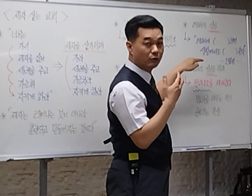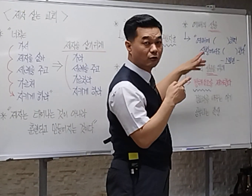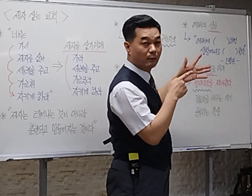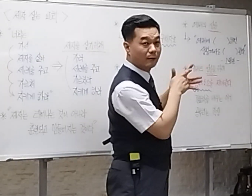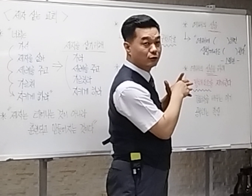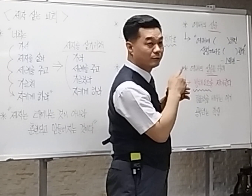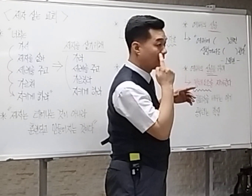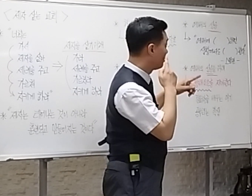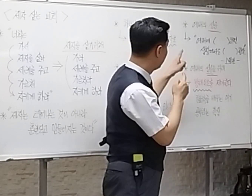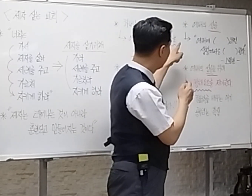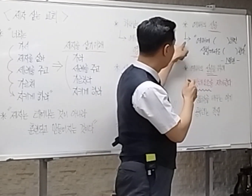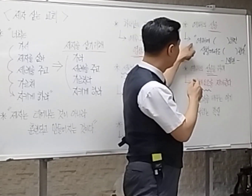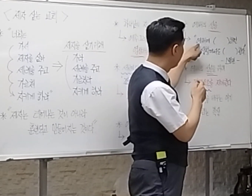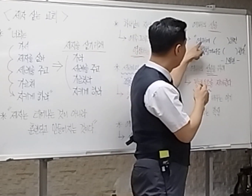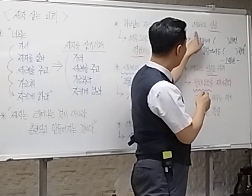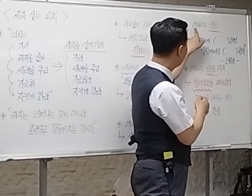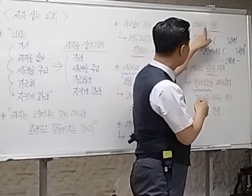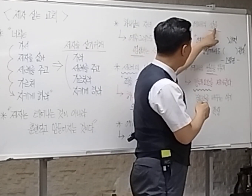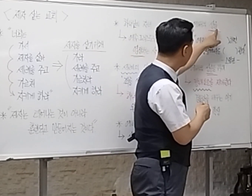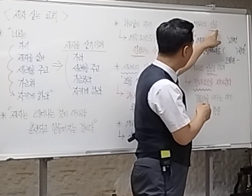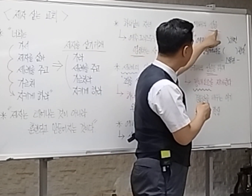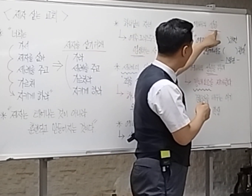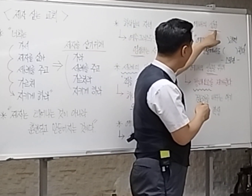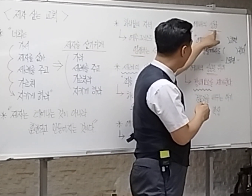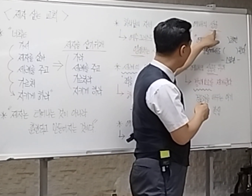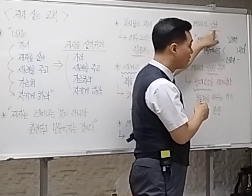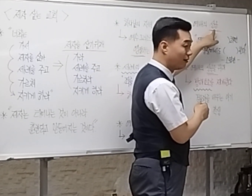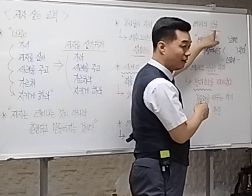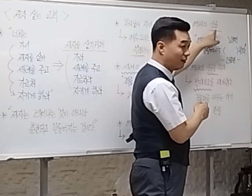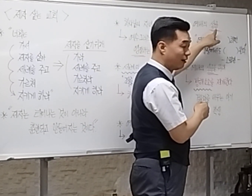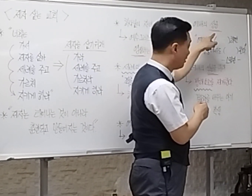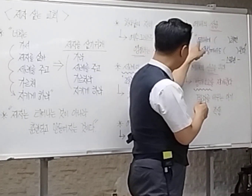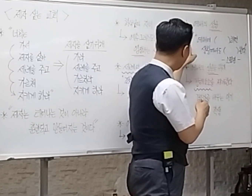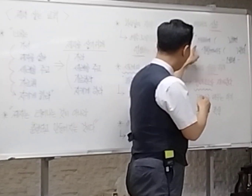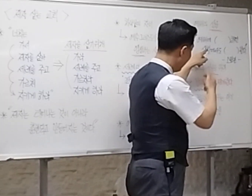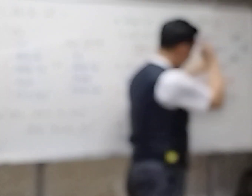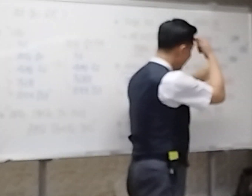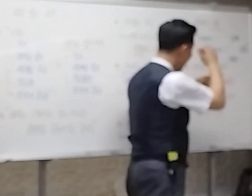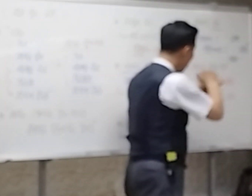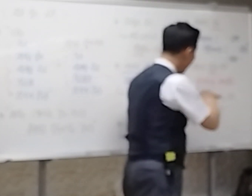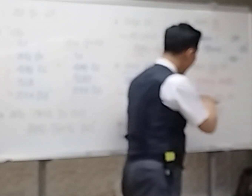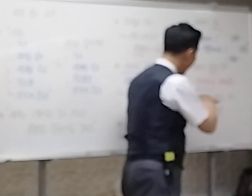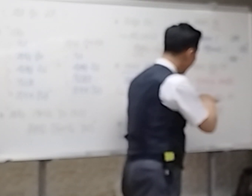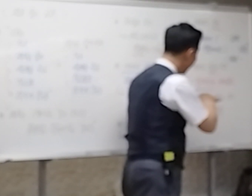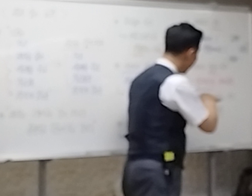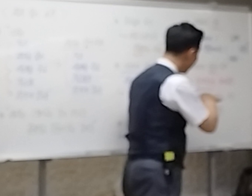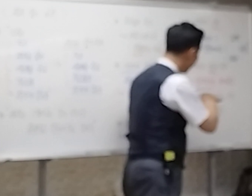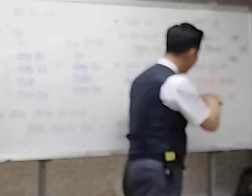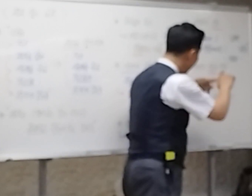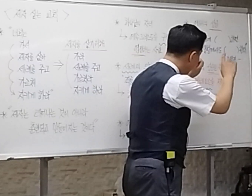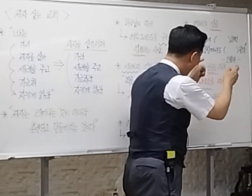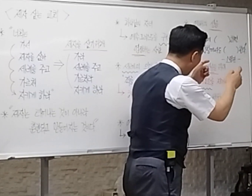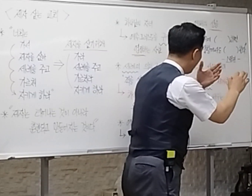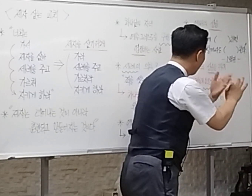청인분들도 한번 맞춰보세요. 여기다 제목을 써놨어. 자, 예배에 뭐